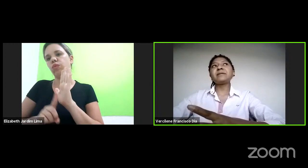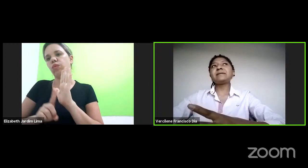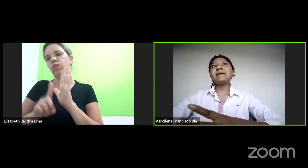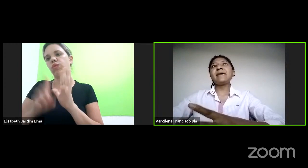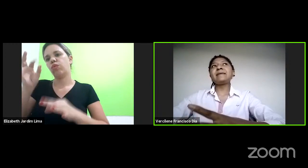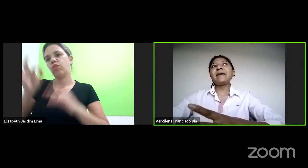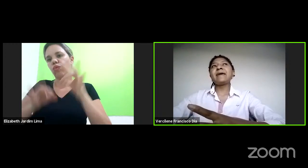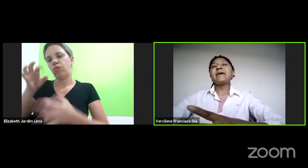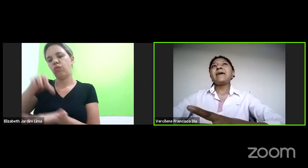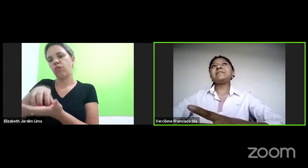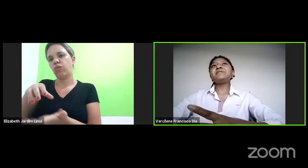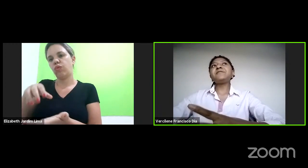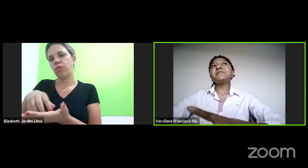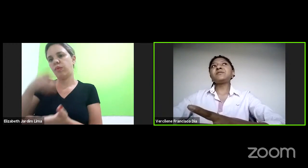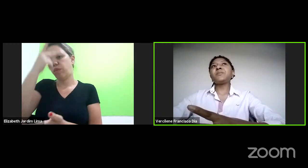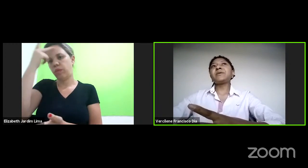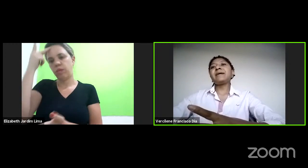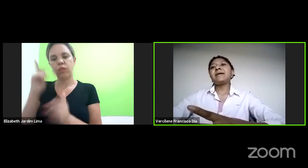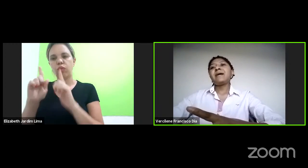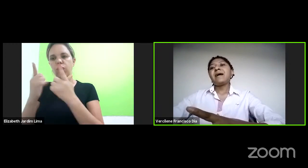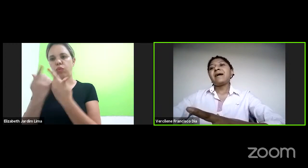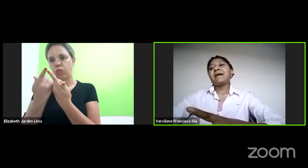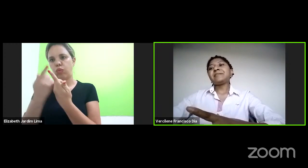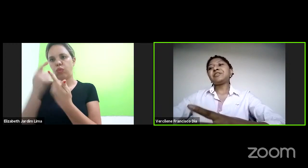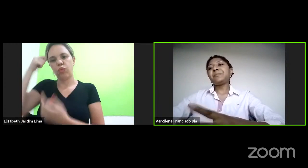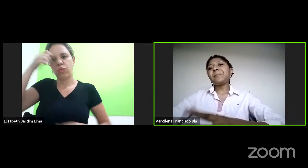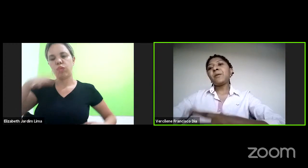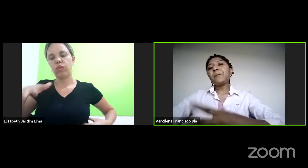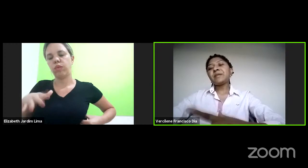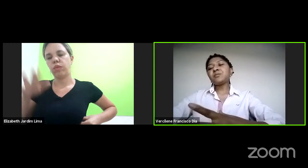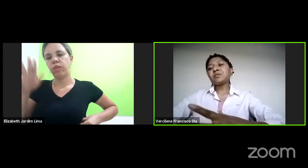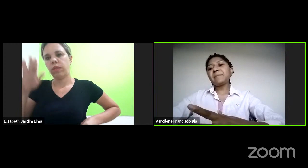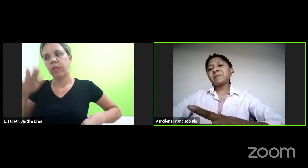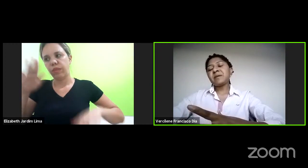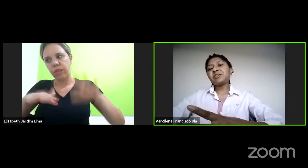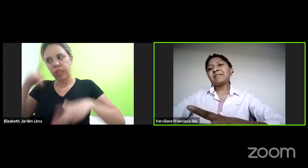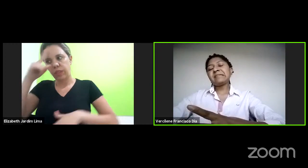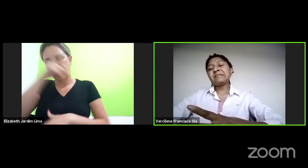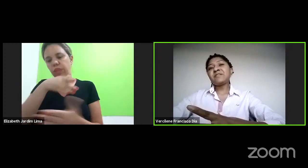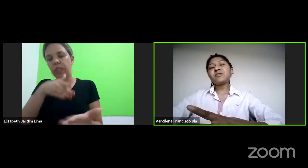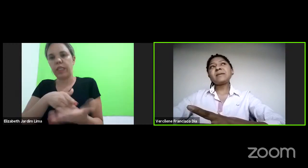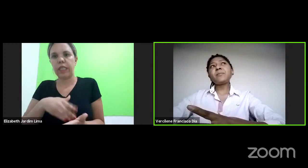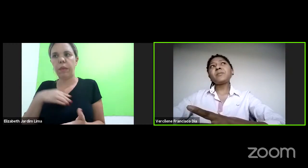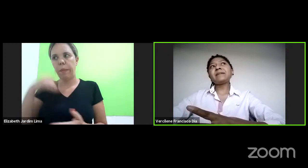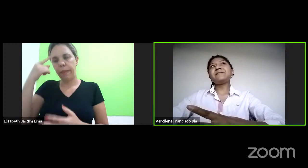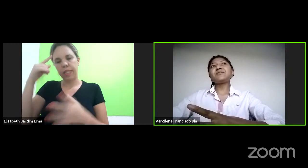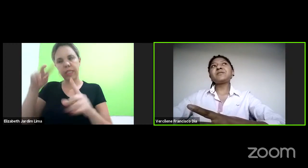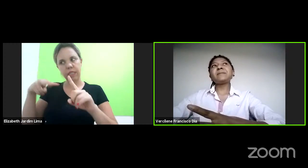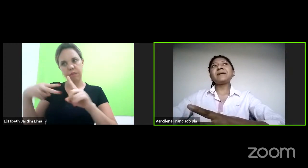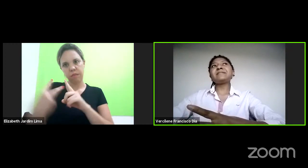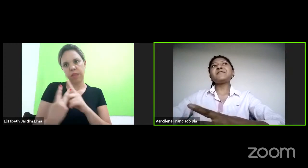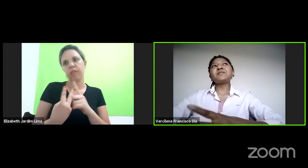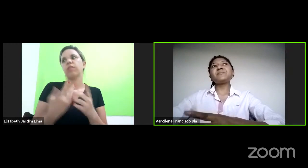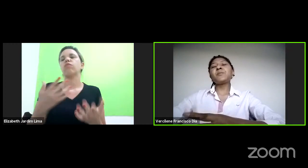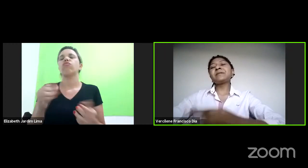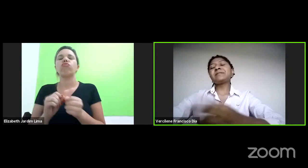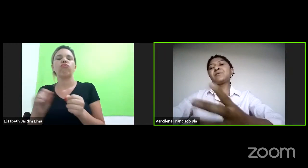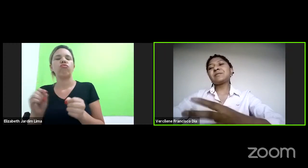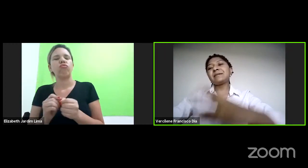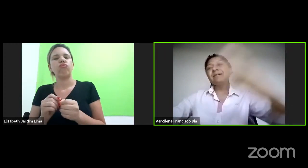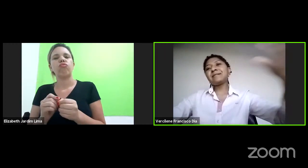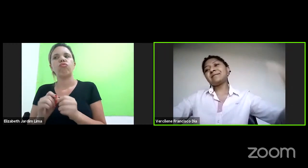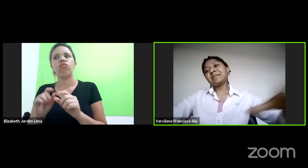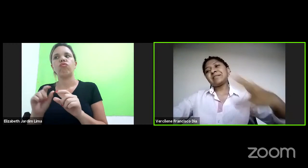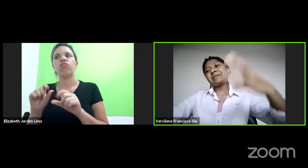nós quilombolas, ele é difícil, porque eu penso muito na perspectiva da defensoria pública. As defensorias públicas